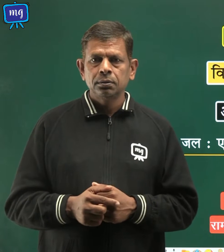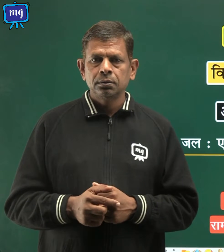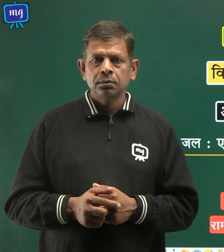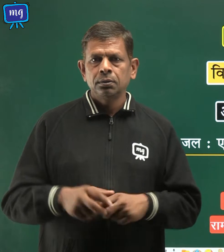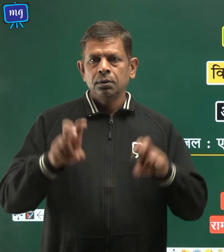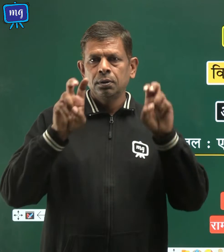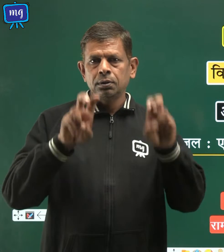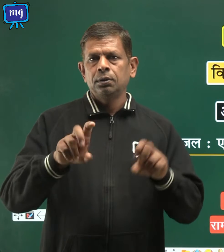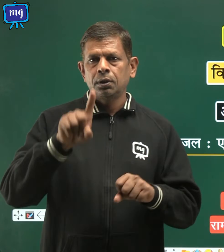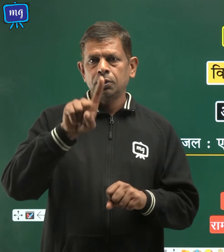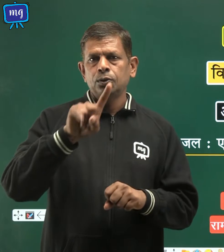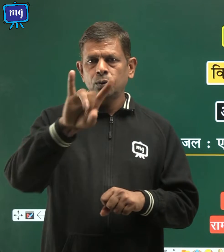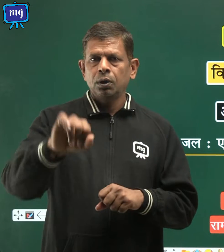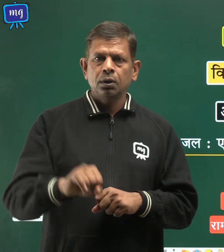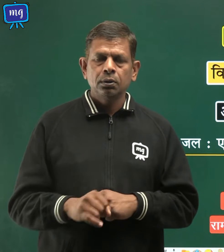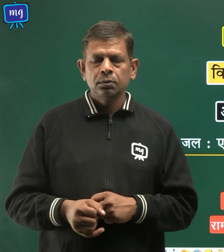अध्याय 16